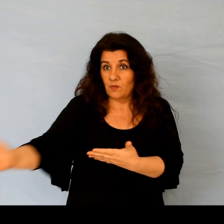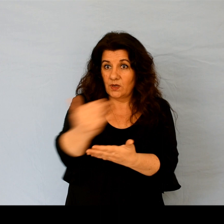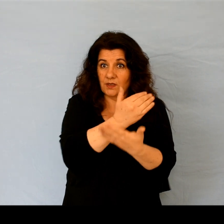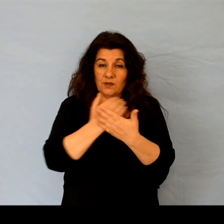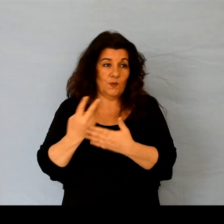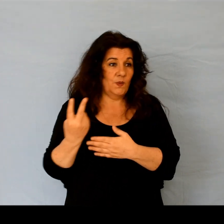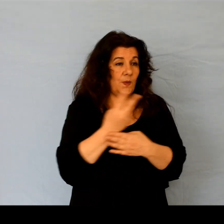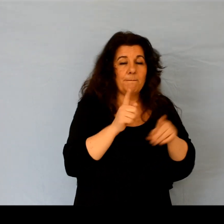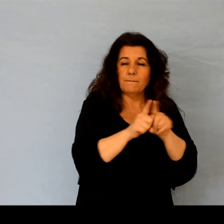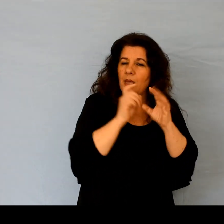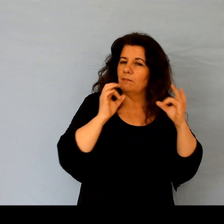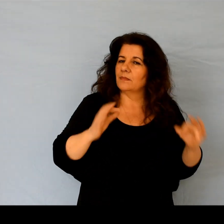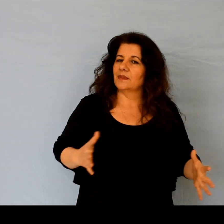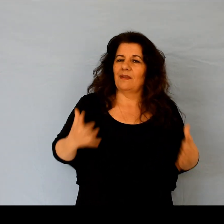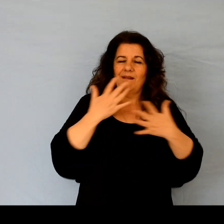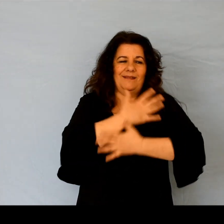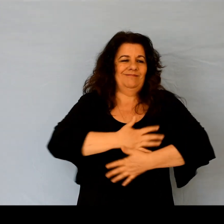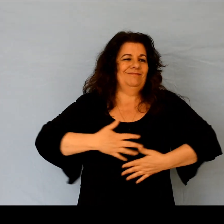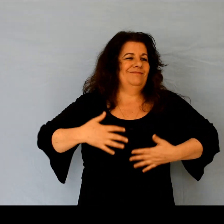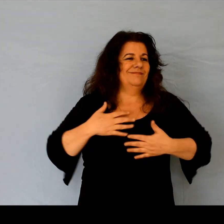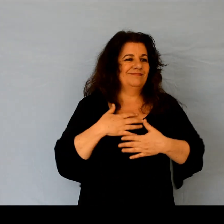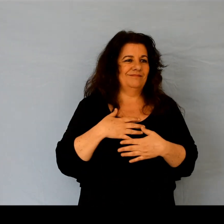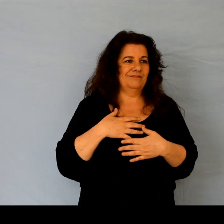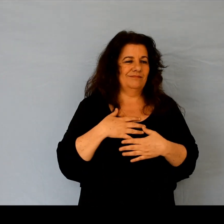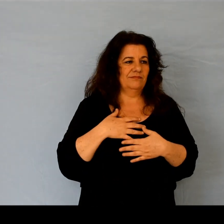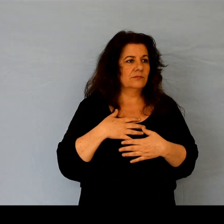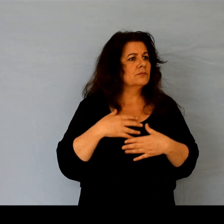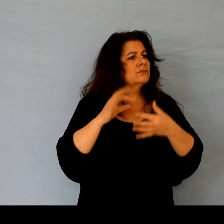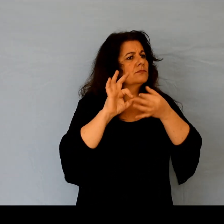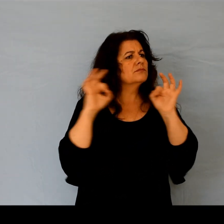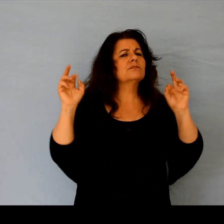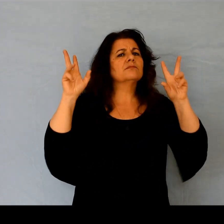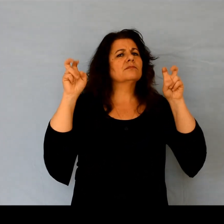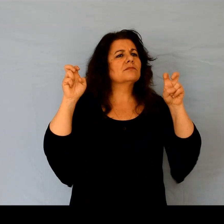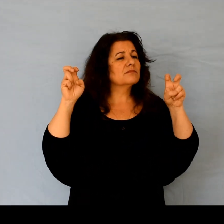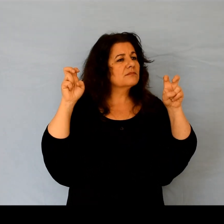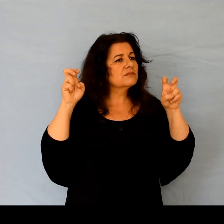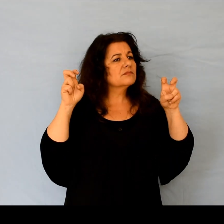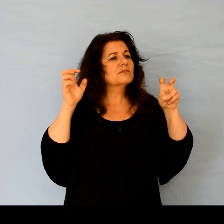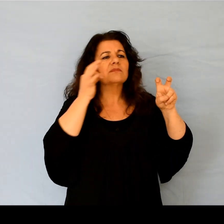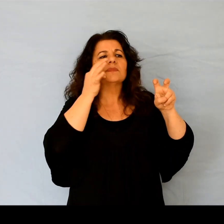Il est bien vrai le dicton, l'un sème, l'autre moissonne.